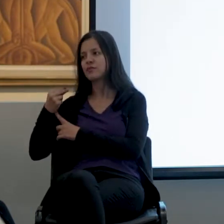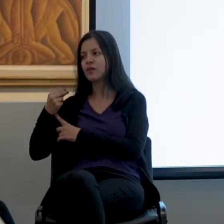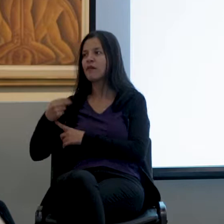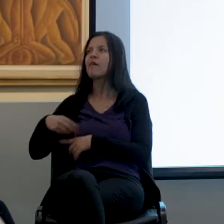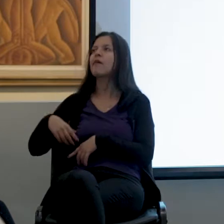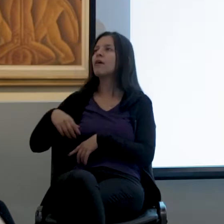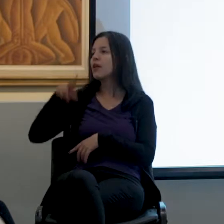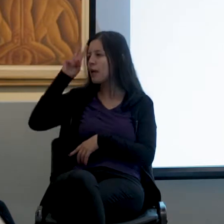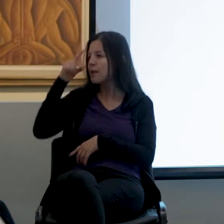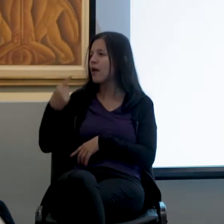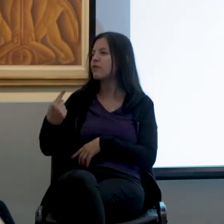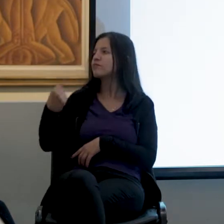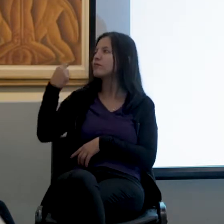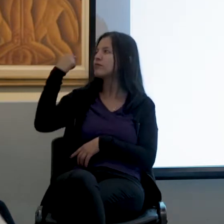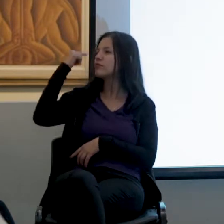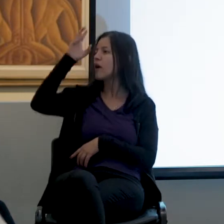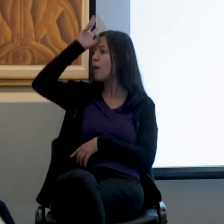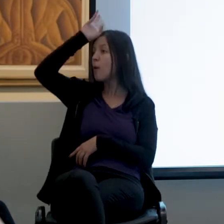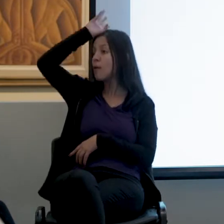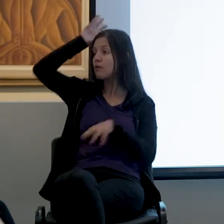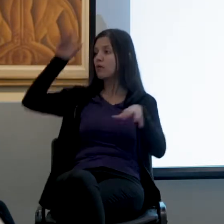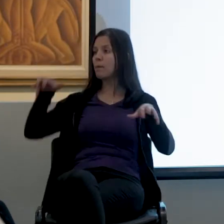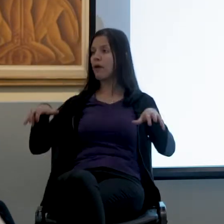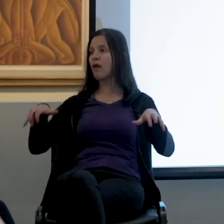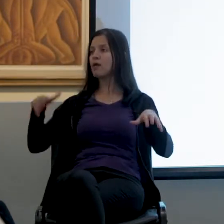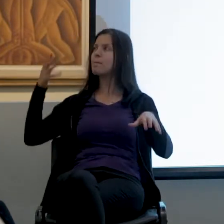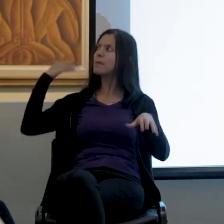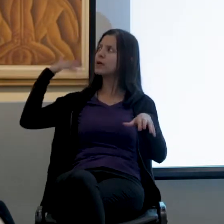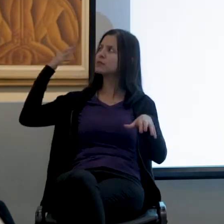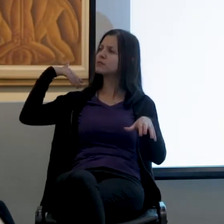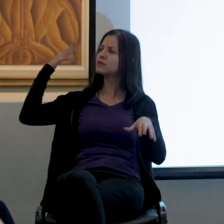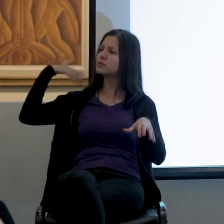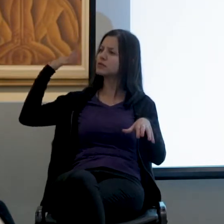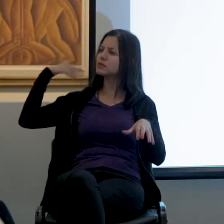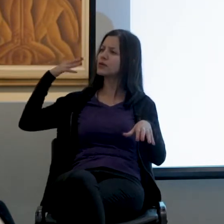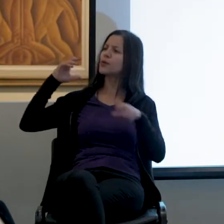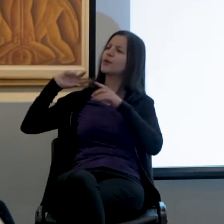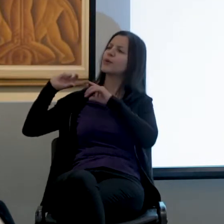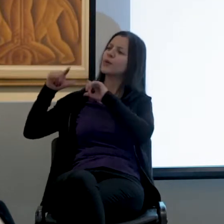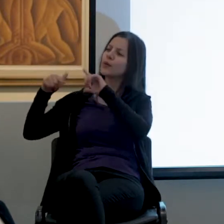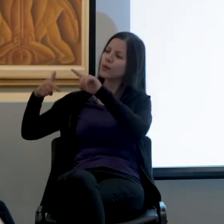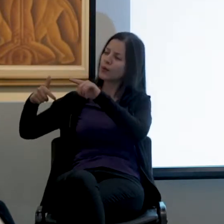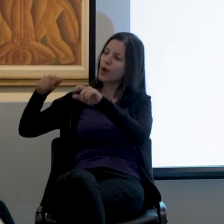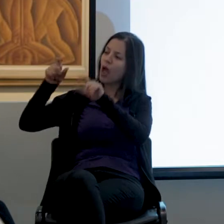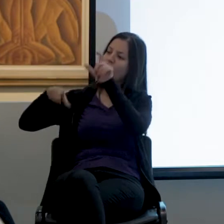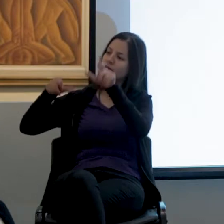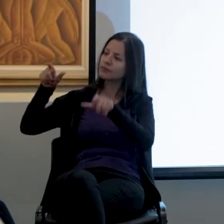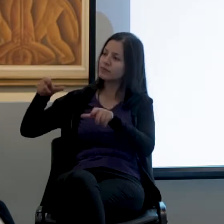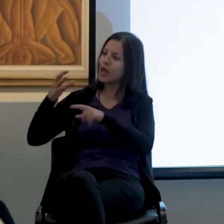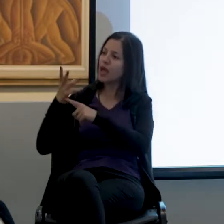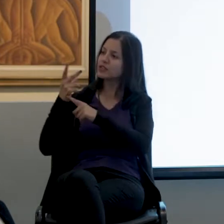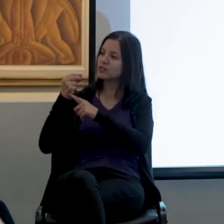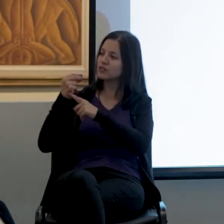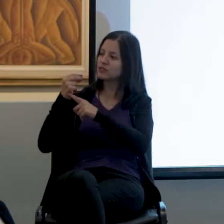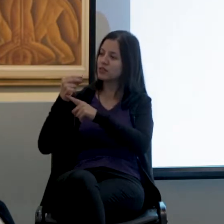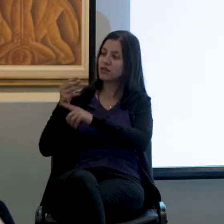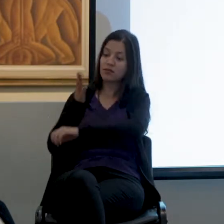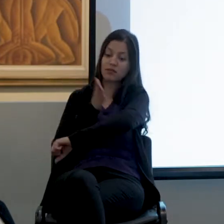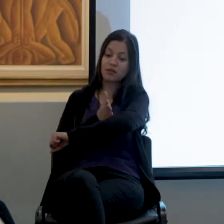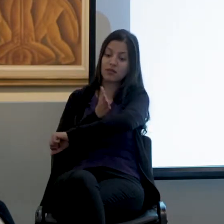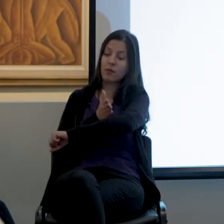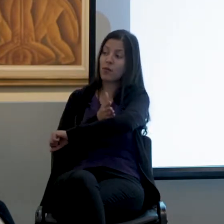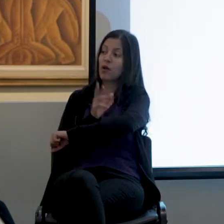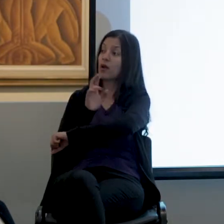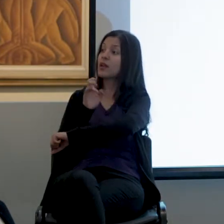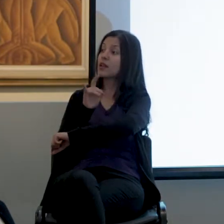Império Romano do passado, numa certa tradição que vai dar nos grandes artistas do Renascimento, enfim. A história da arte,